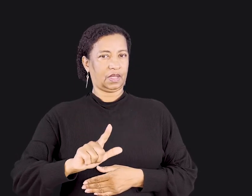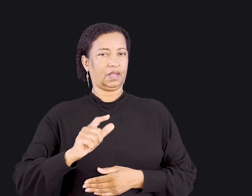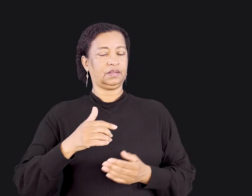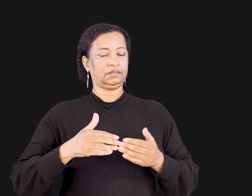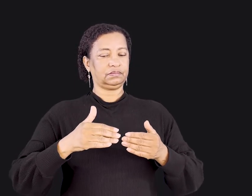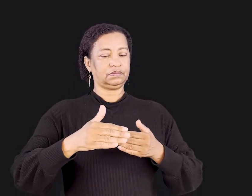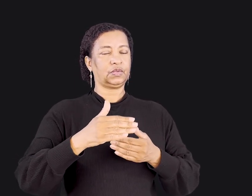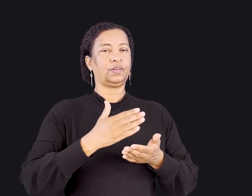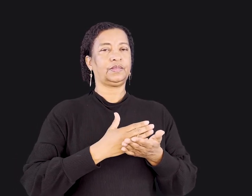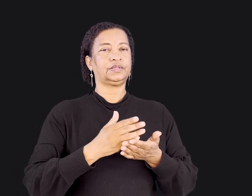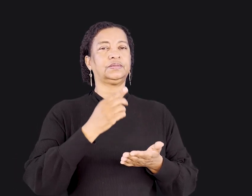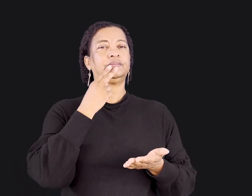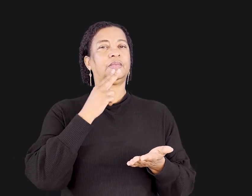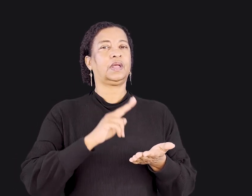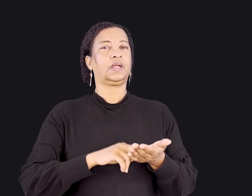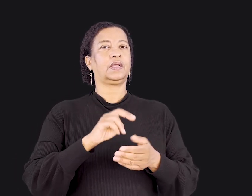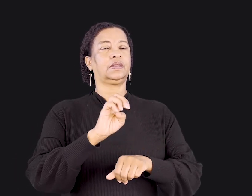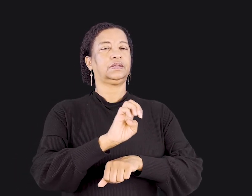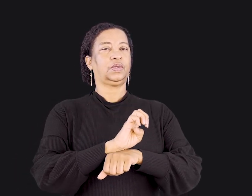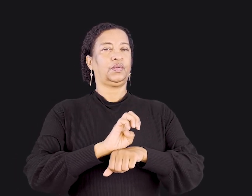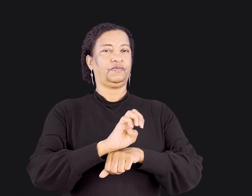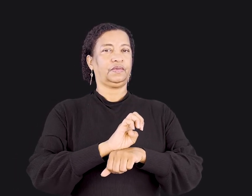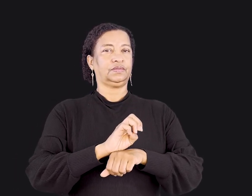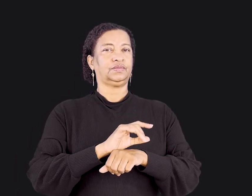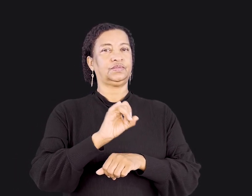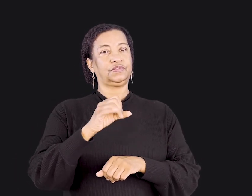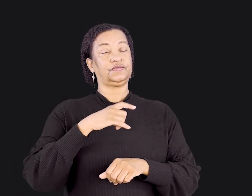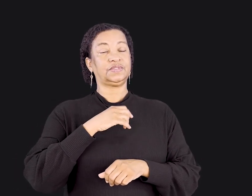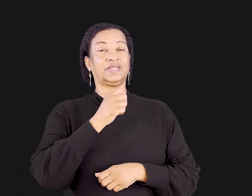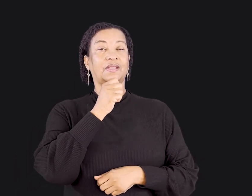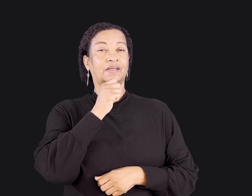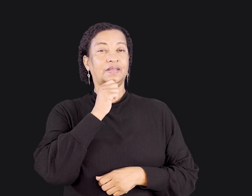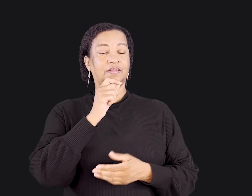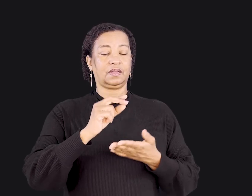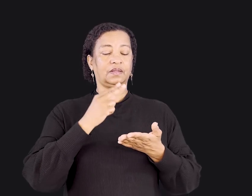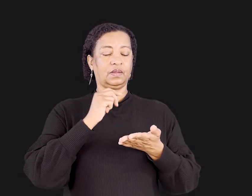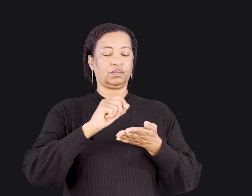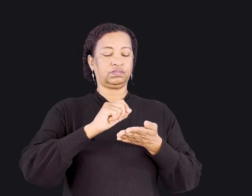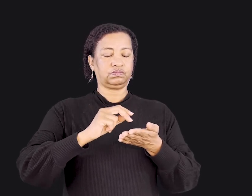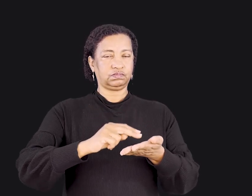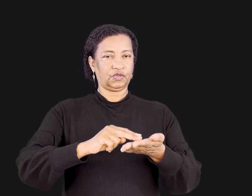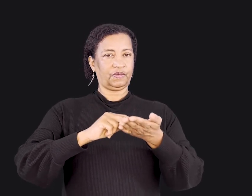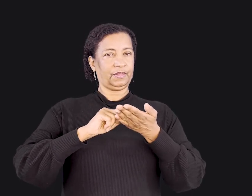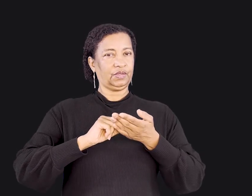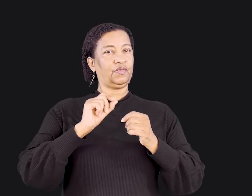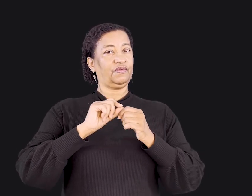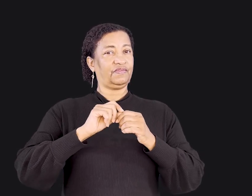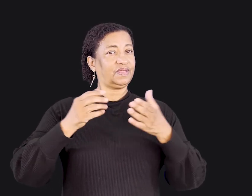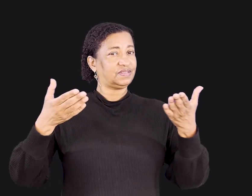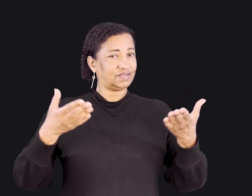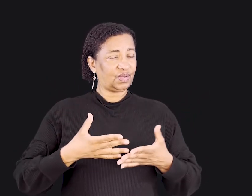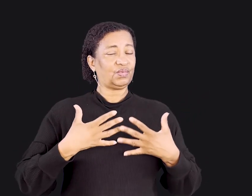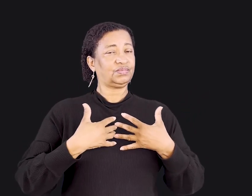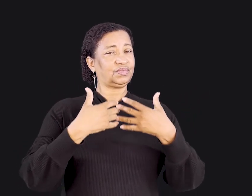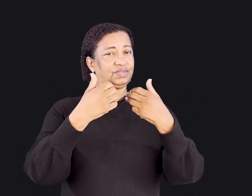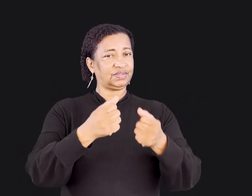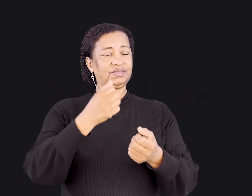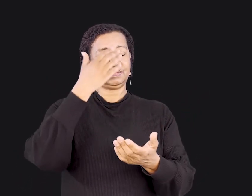e passaremos à carta aos Efésios. Se você ainda não nos escreveu, faça isso hoje mesmo e receba gratuitamente